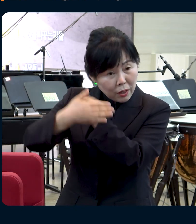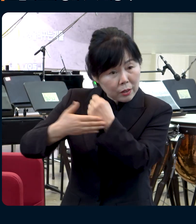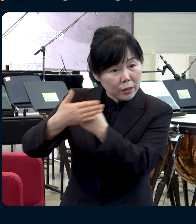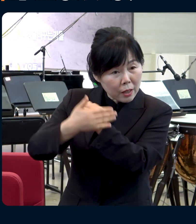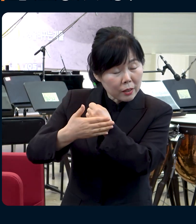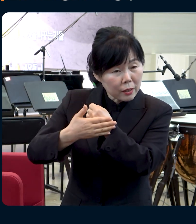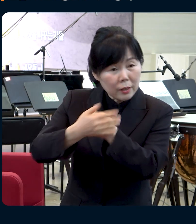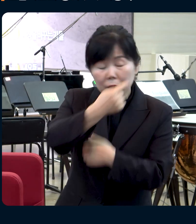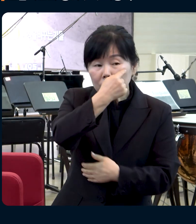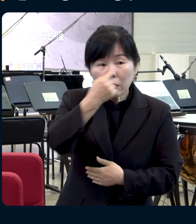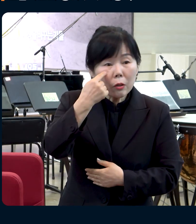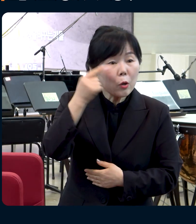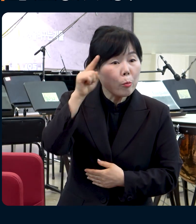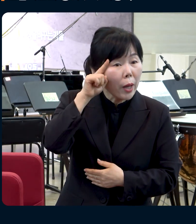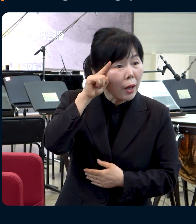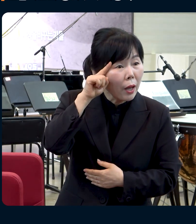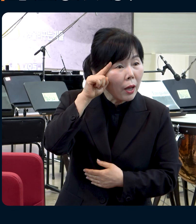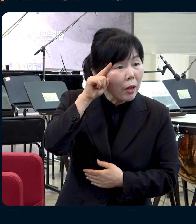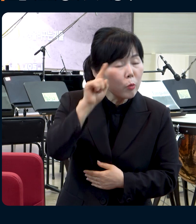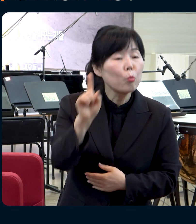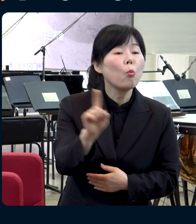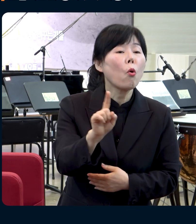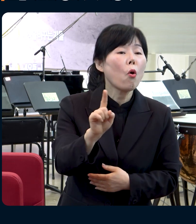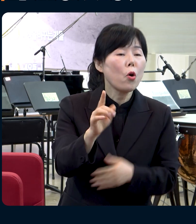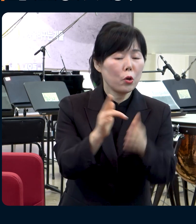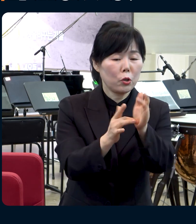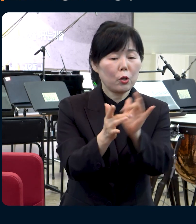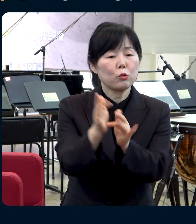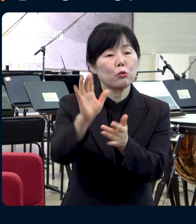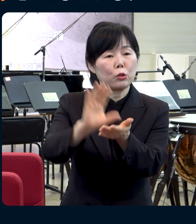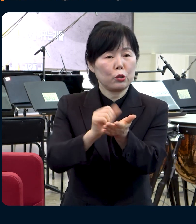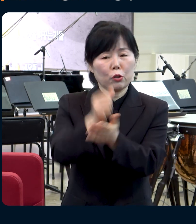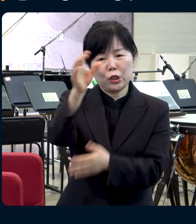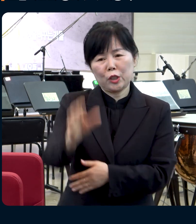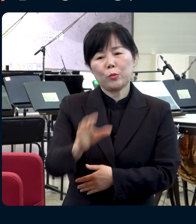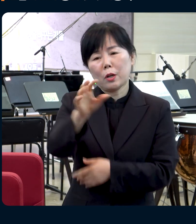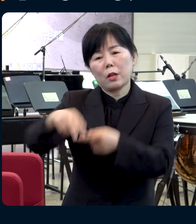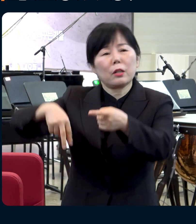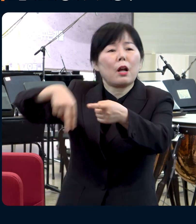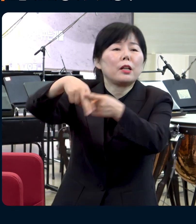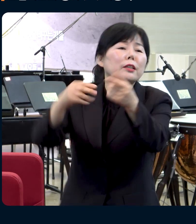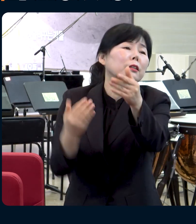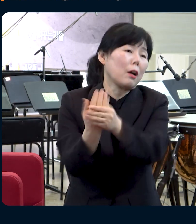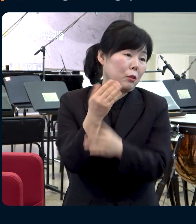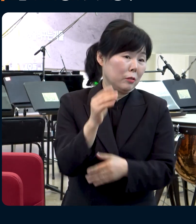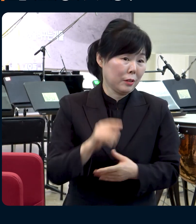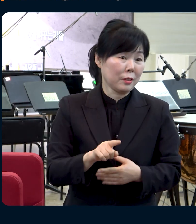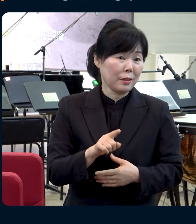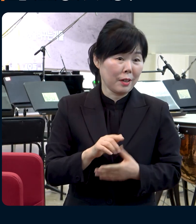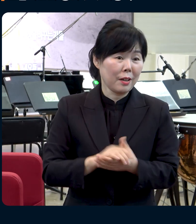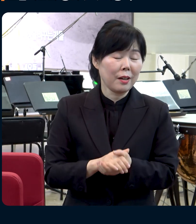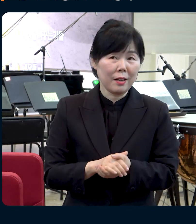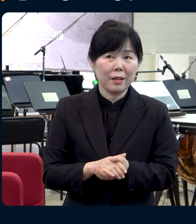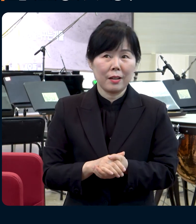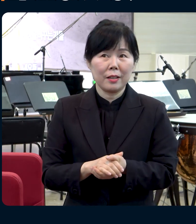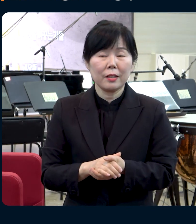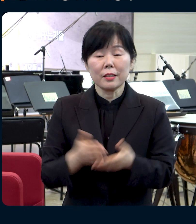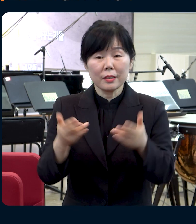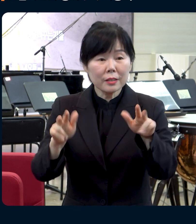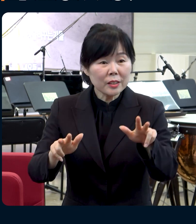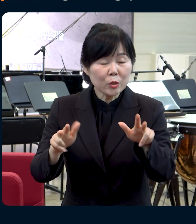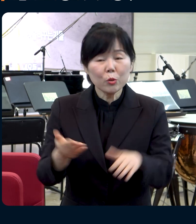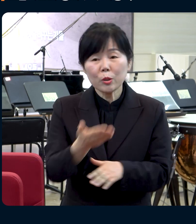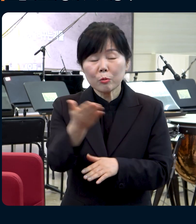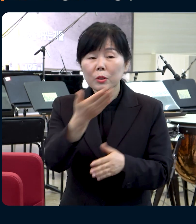수 있는 것이 있는데요, 그것은 무엇이냐? 바로 예수 그리스도의 십자가 사건입니다. 여러분, 이 자리에 계신 우리 귀한 분들 너무나